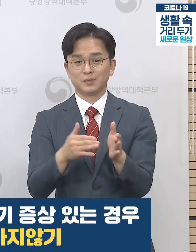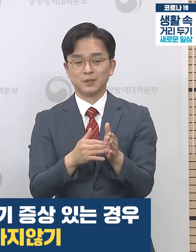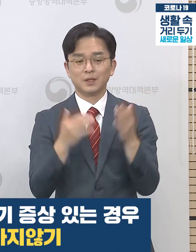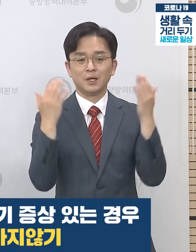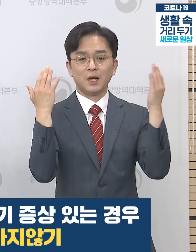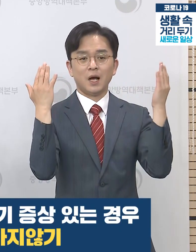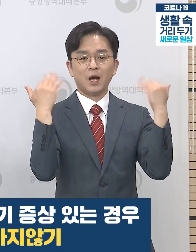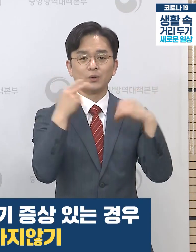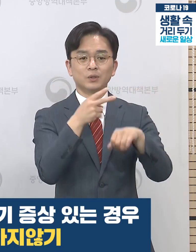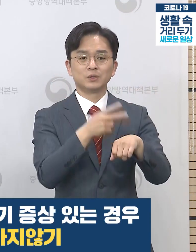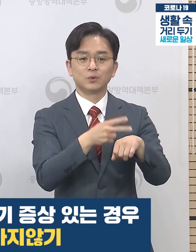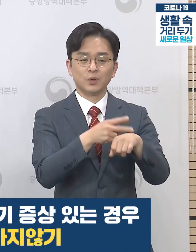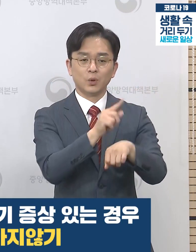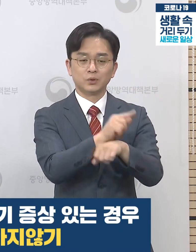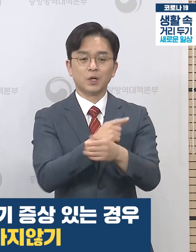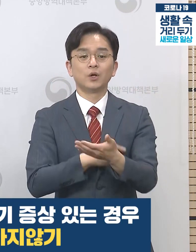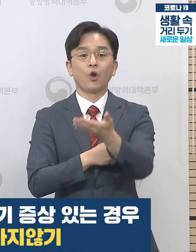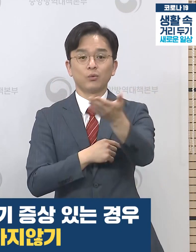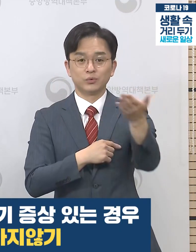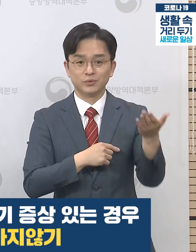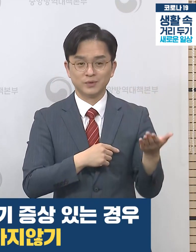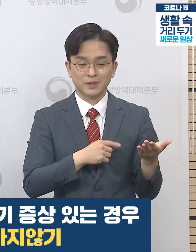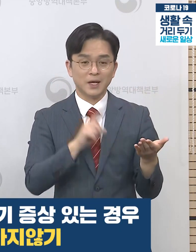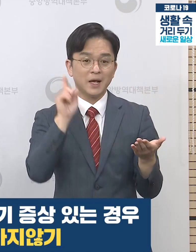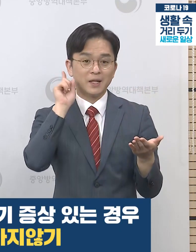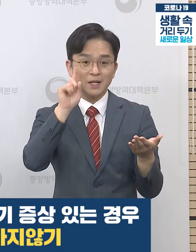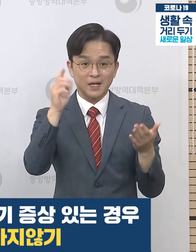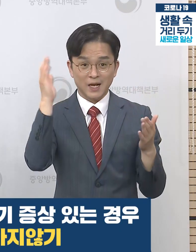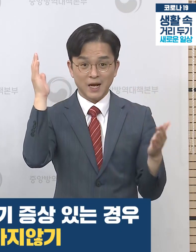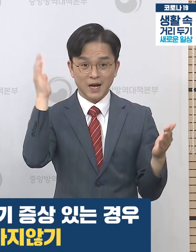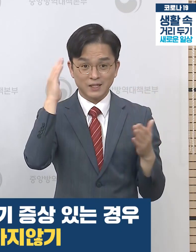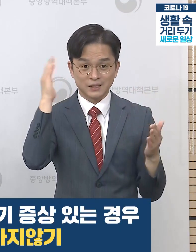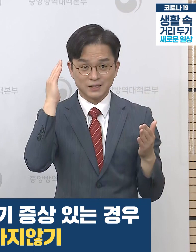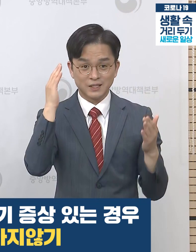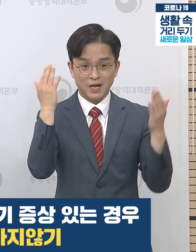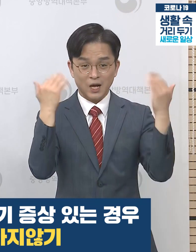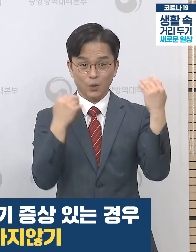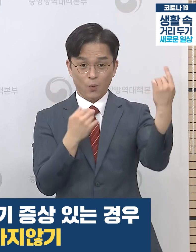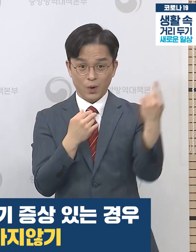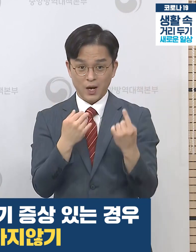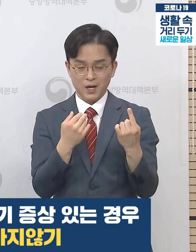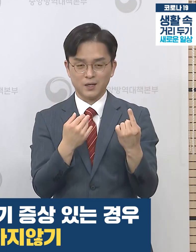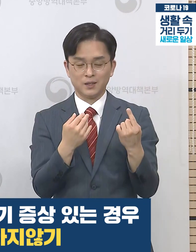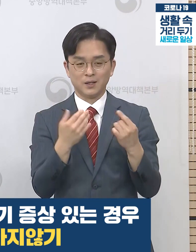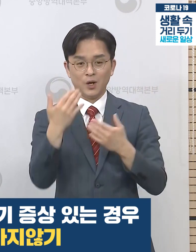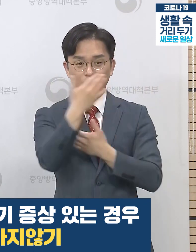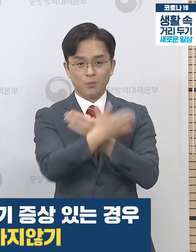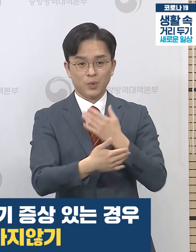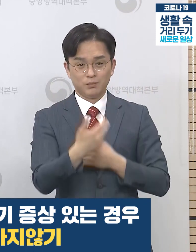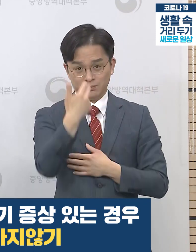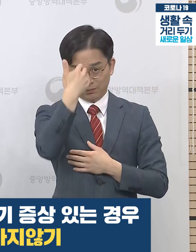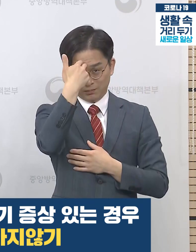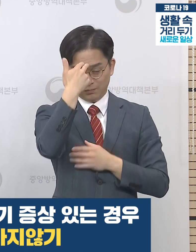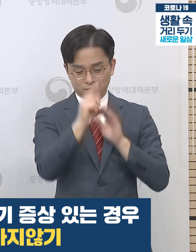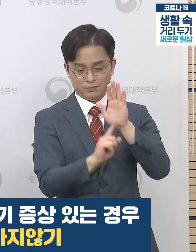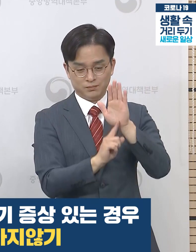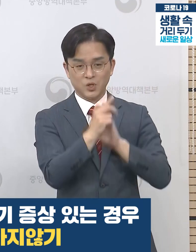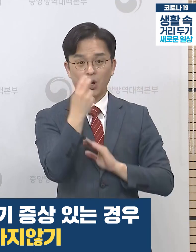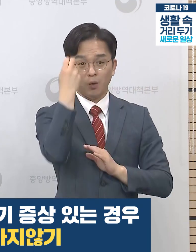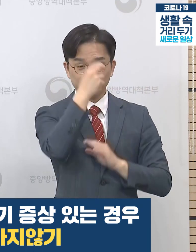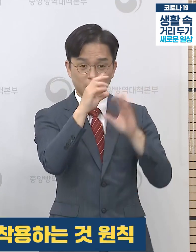관계자께서는 등교 전에 발열 또는 호흡기 증상 등의 몸에 이상이 있는 경우 등교나 출근을 하지